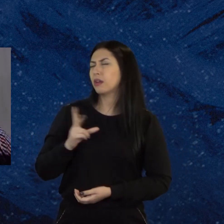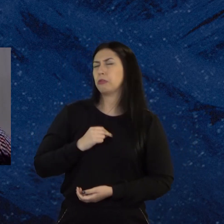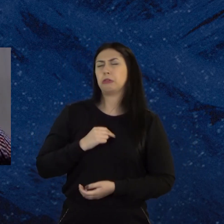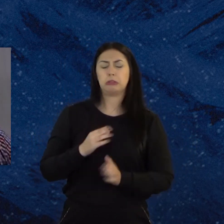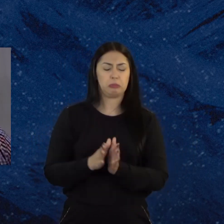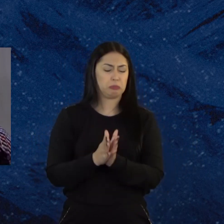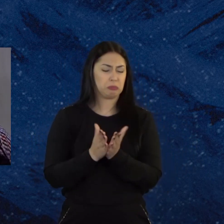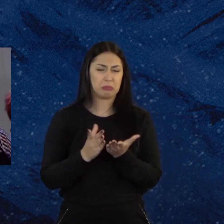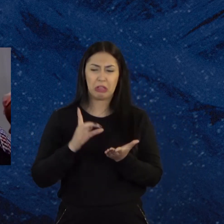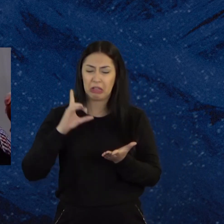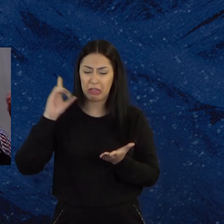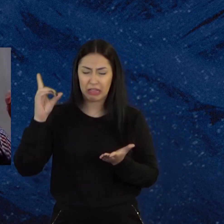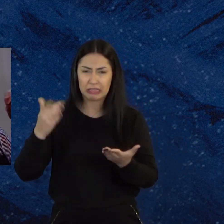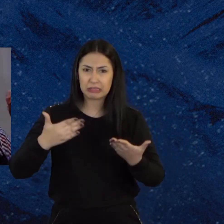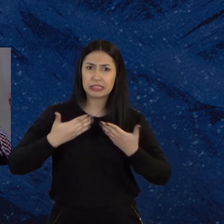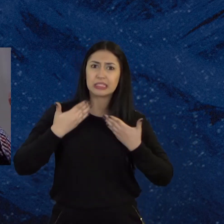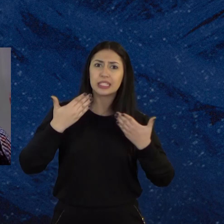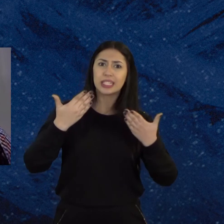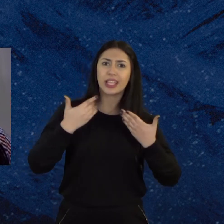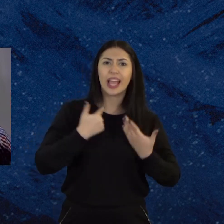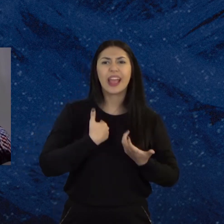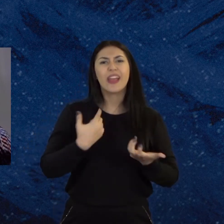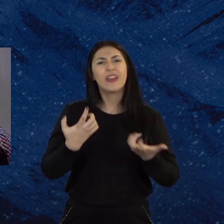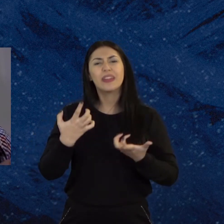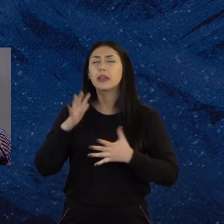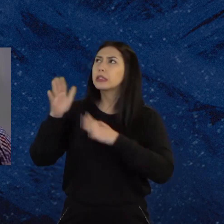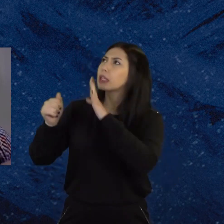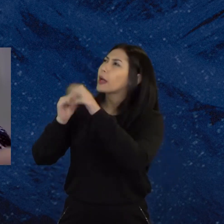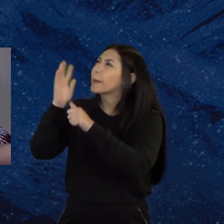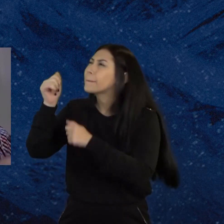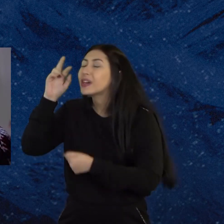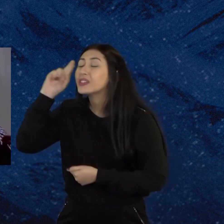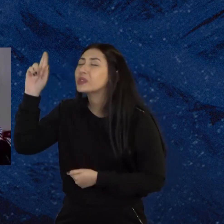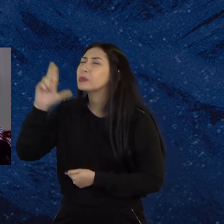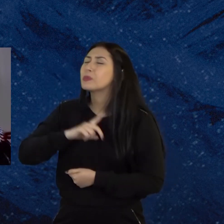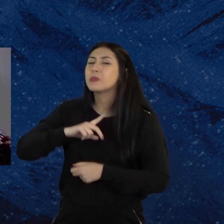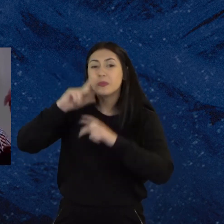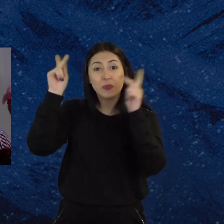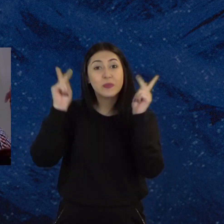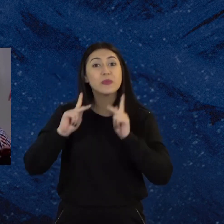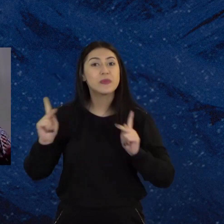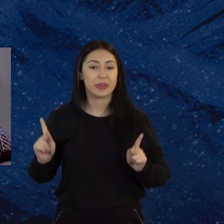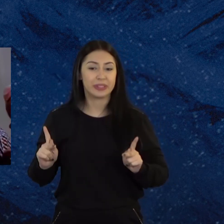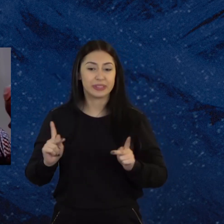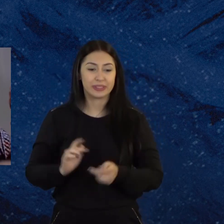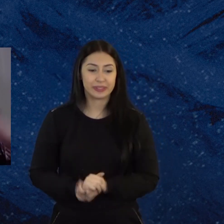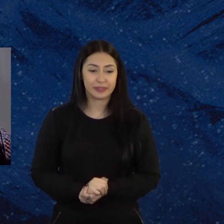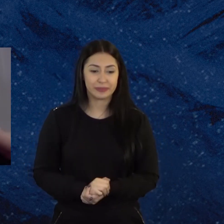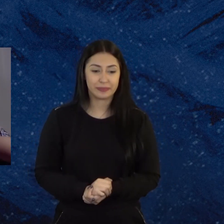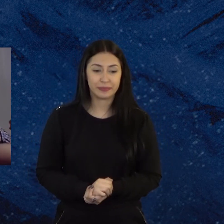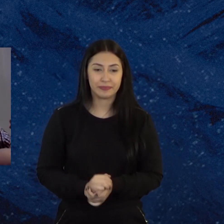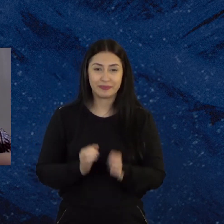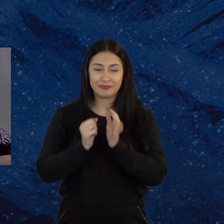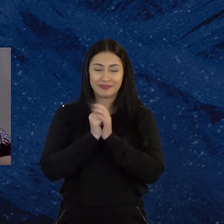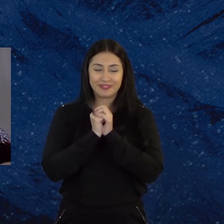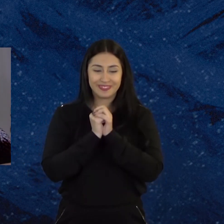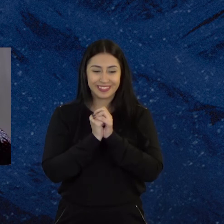muito encorajadora e me faz ser um daqueles que buscam o Senhor para ter paz e assim poder lutar.